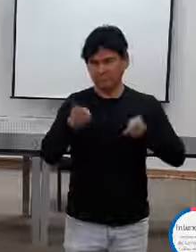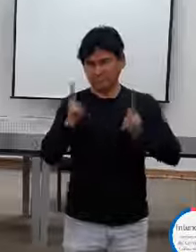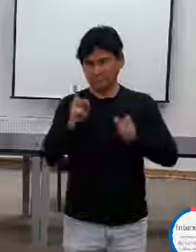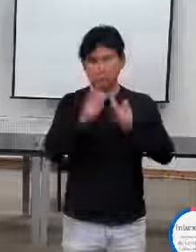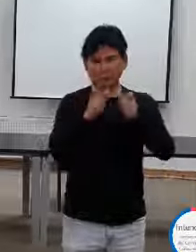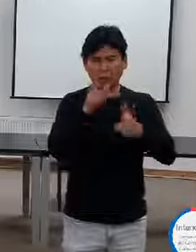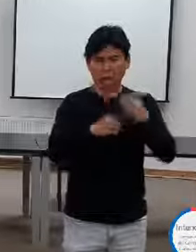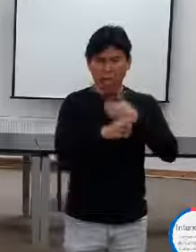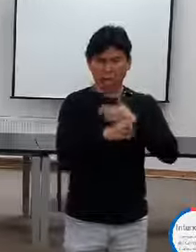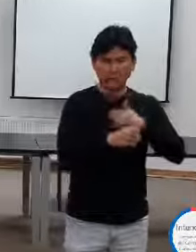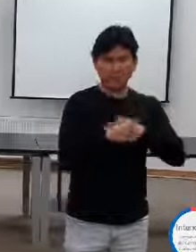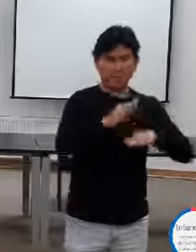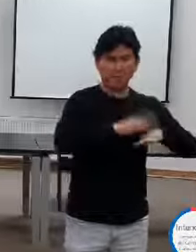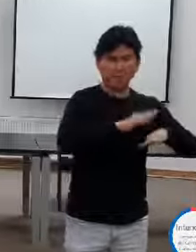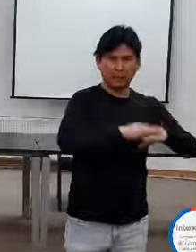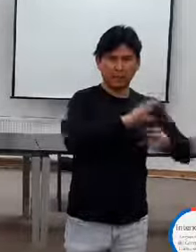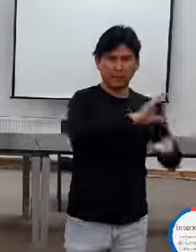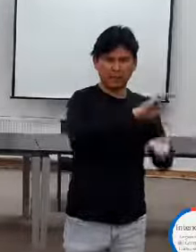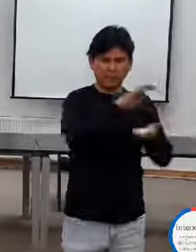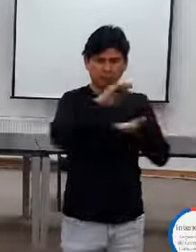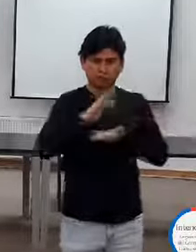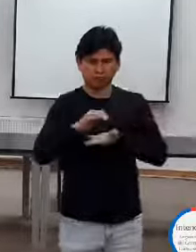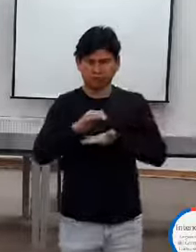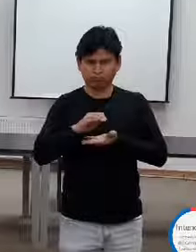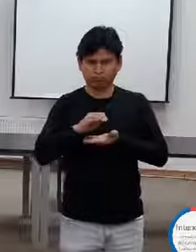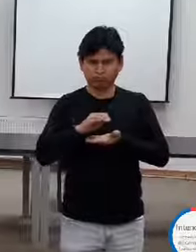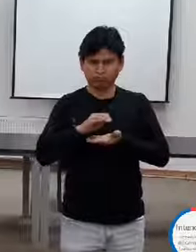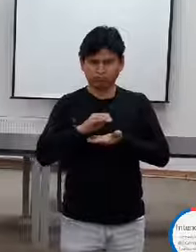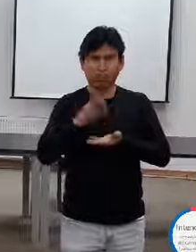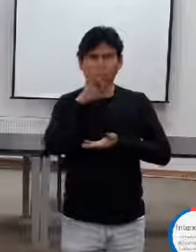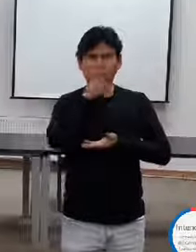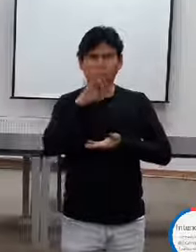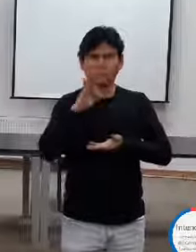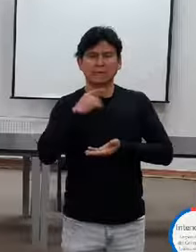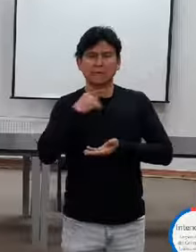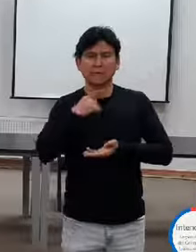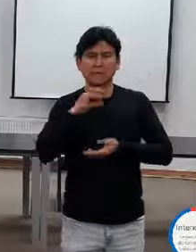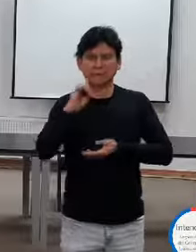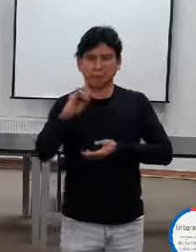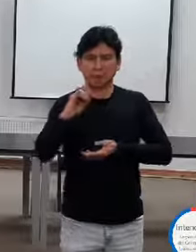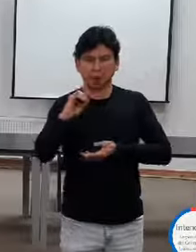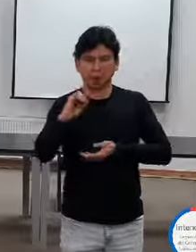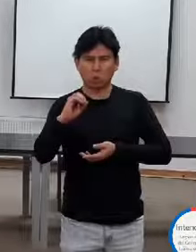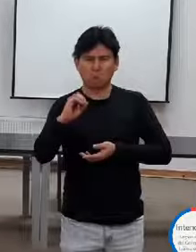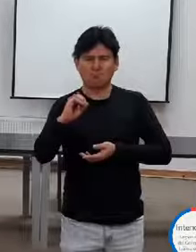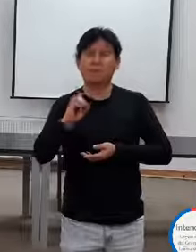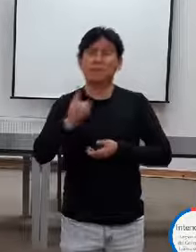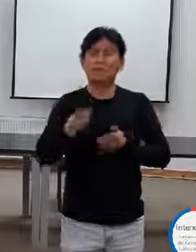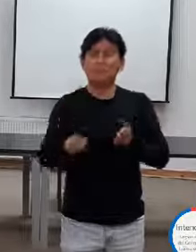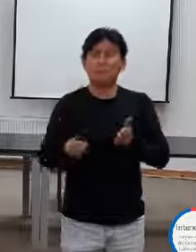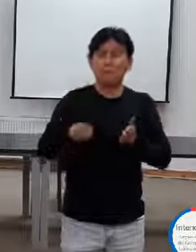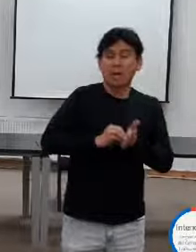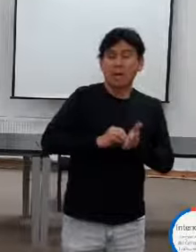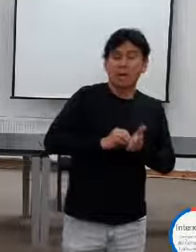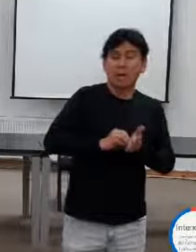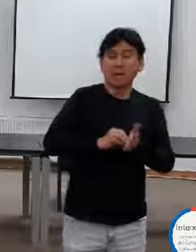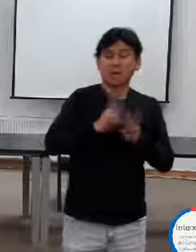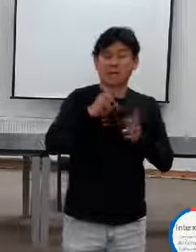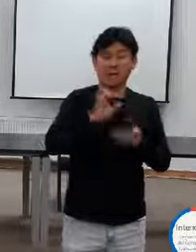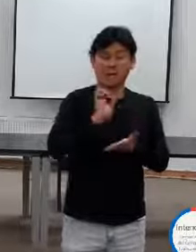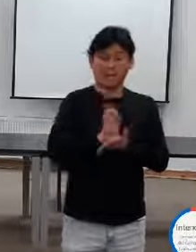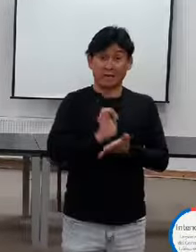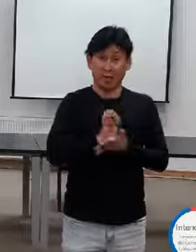acceda a créditos bancarios con tasa aproximadamente un 0% y adicionalmente con el aval